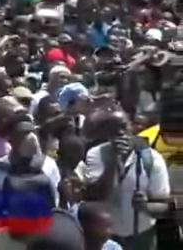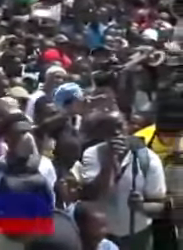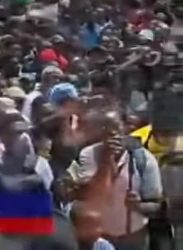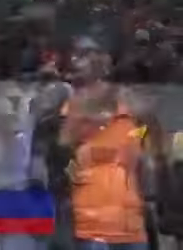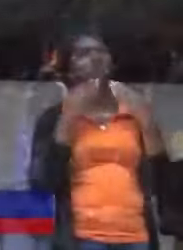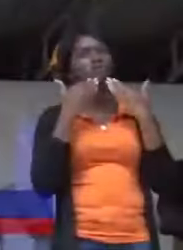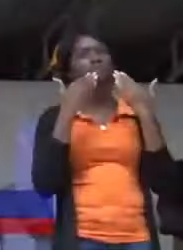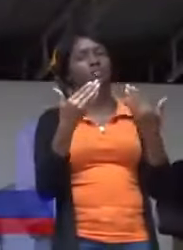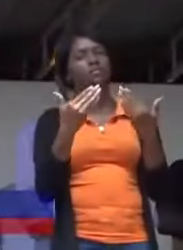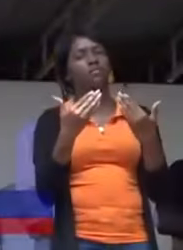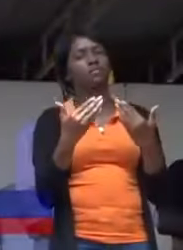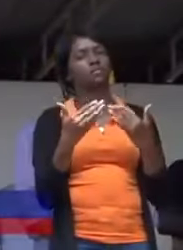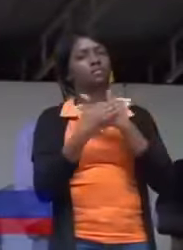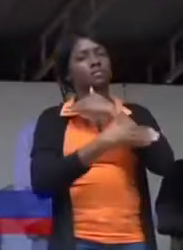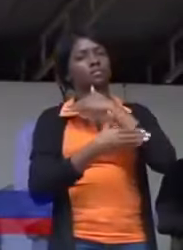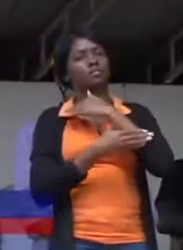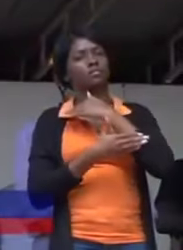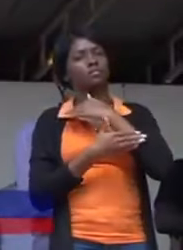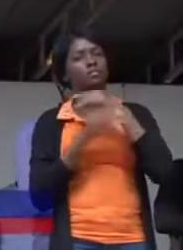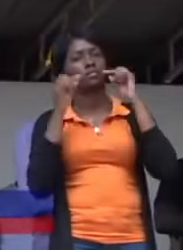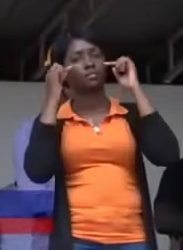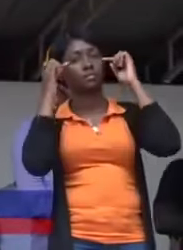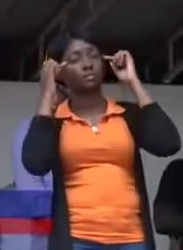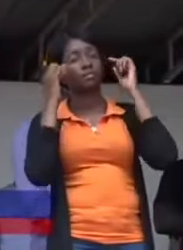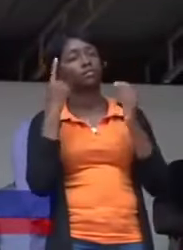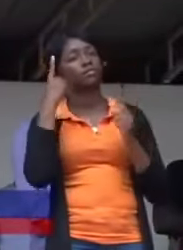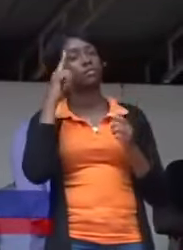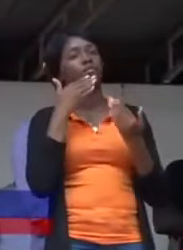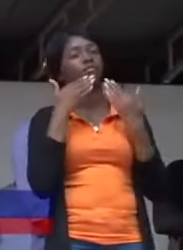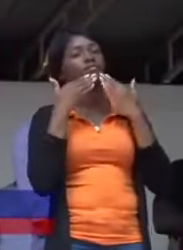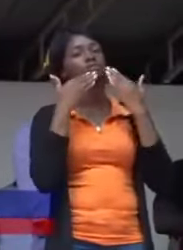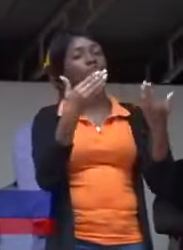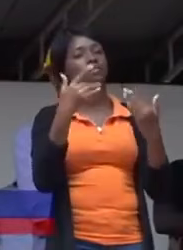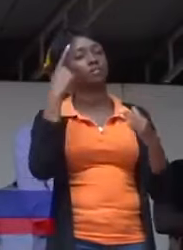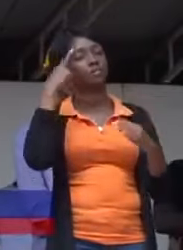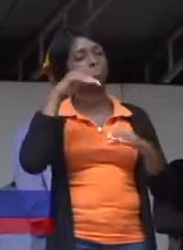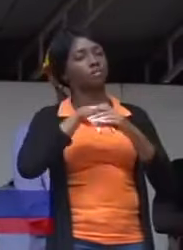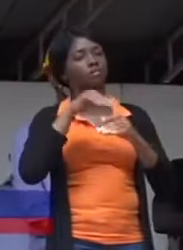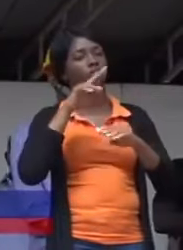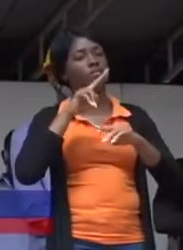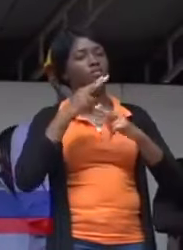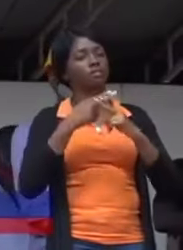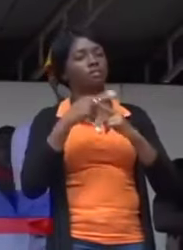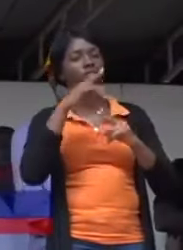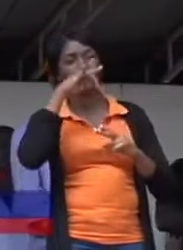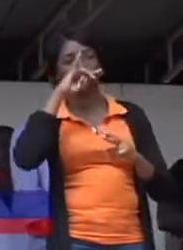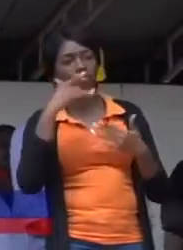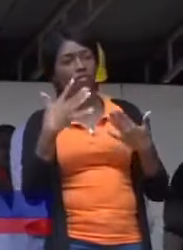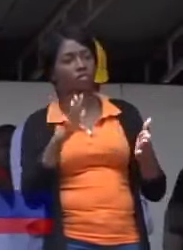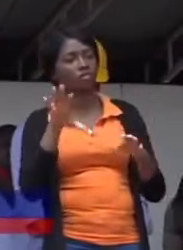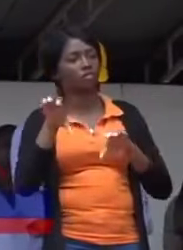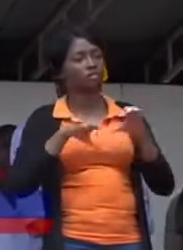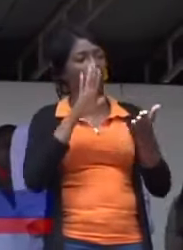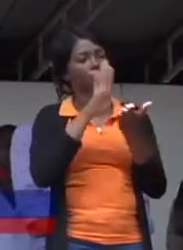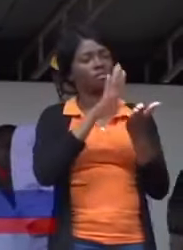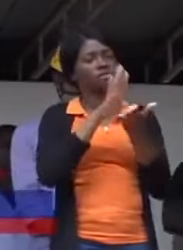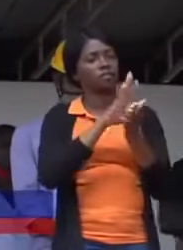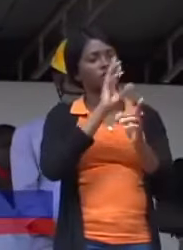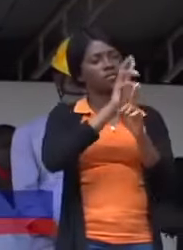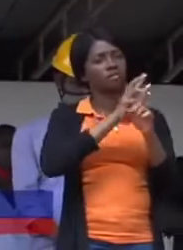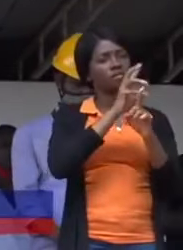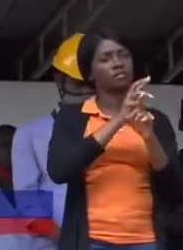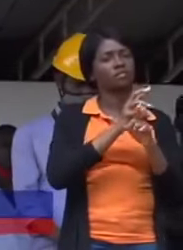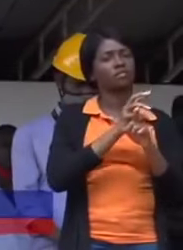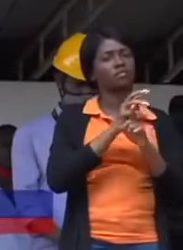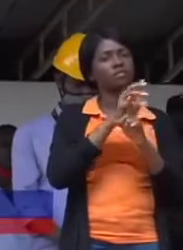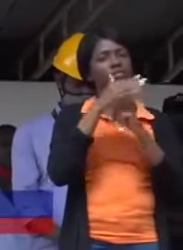pays Taïwan je profite de remercier publiquement dans notre Timoun Zayo. Dans notre Timoun, dans le pays, il y a 6e année. C'est lui-même qui a mis le